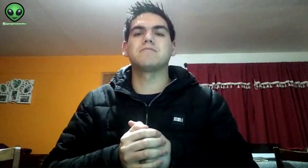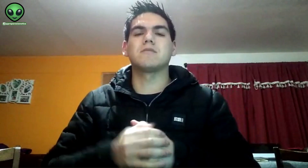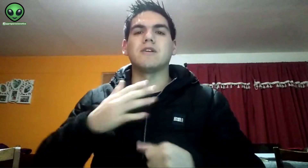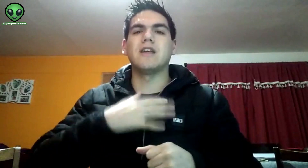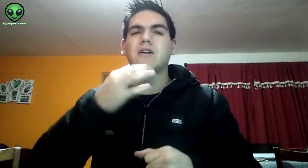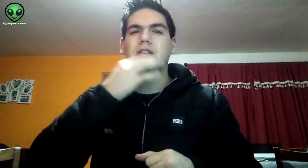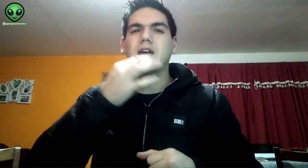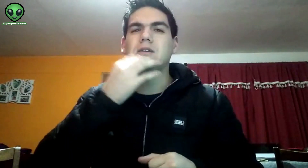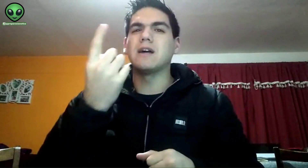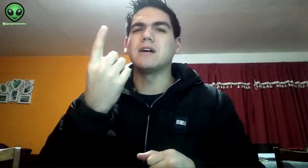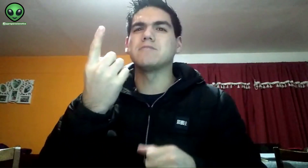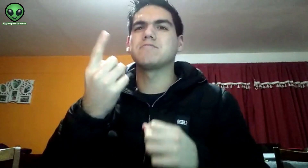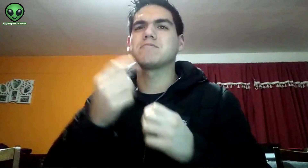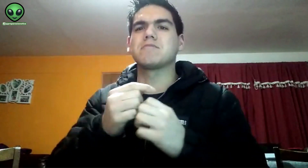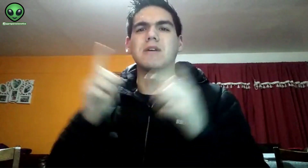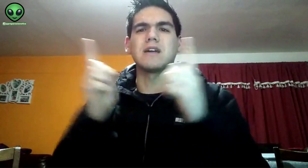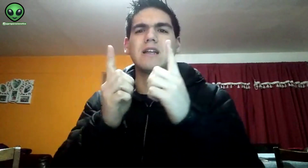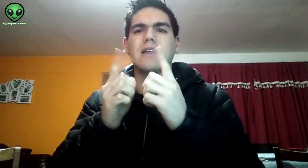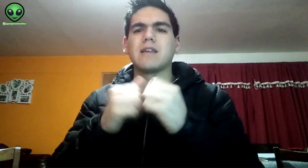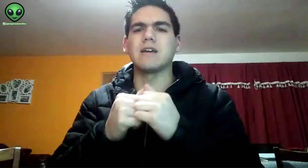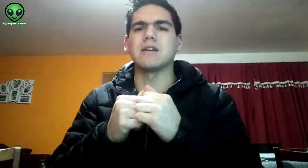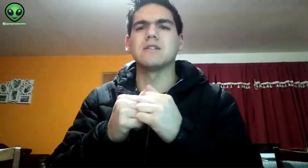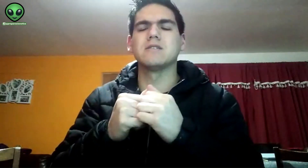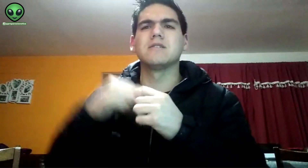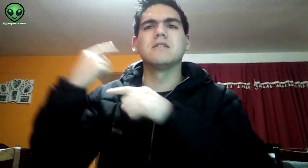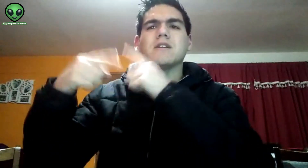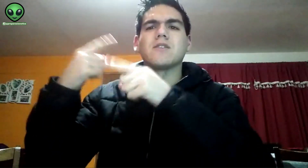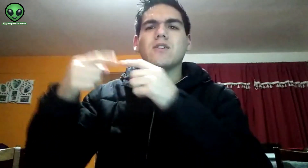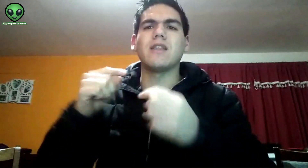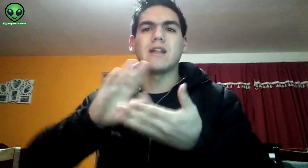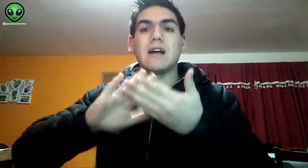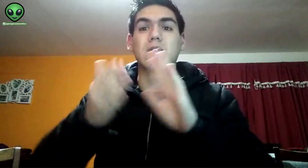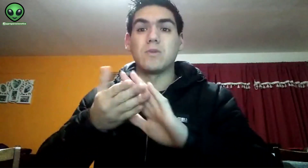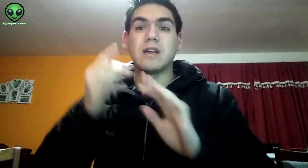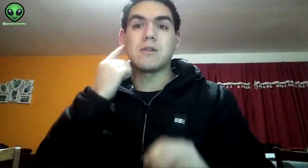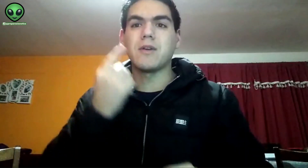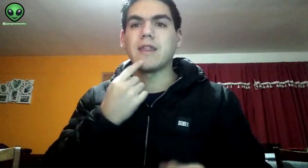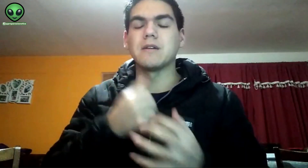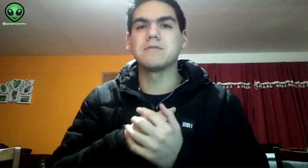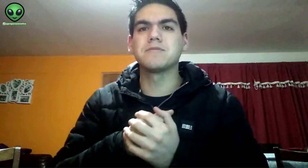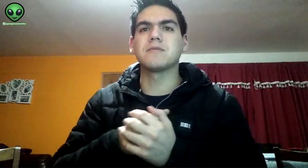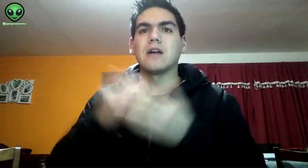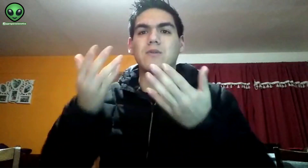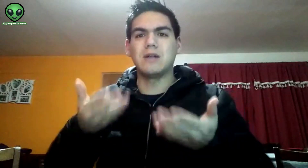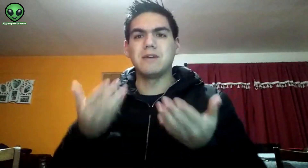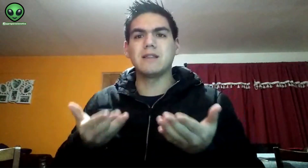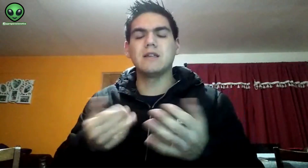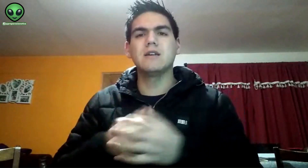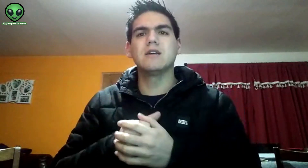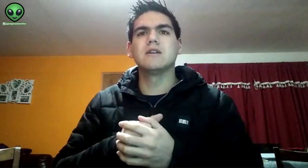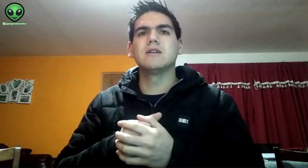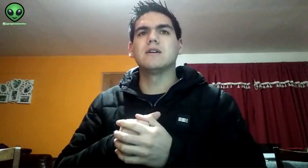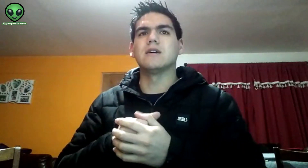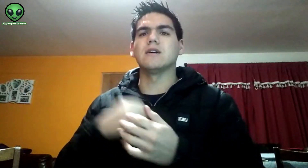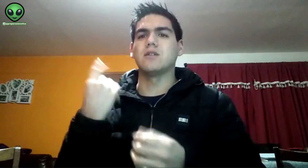Te voy a contar una pequeña historia de la comunidad sorda. Actualmente,